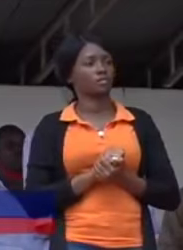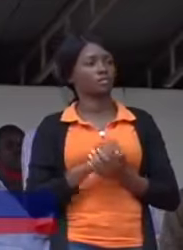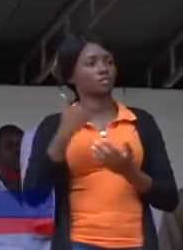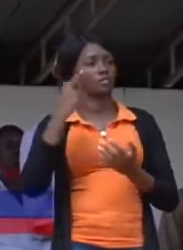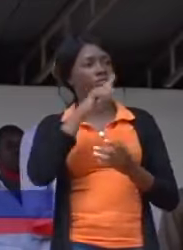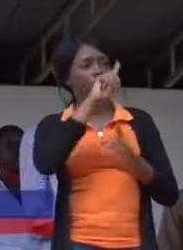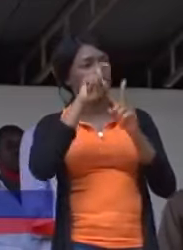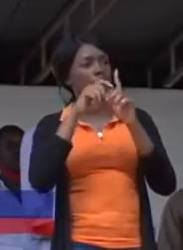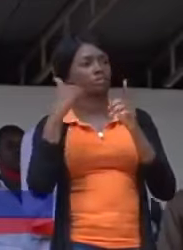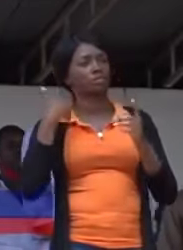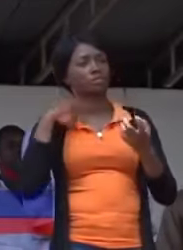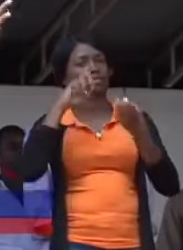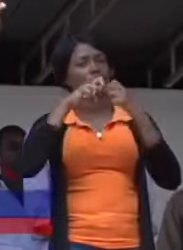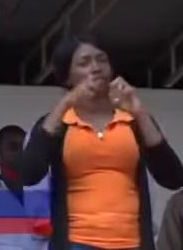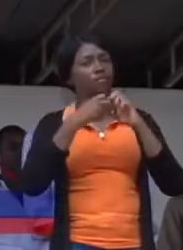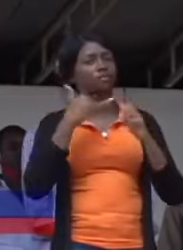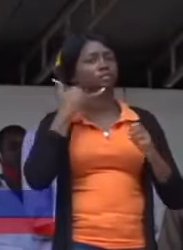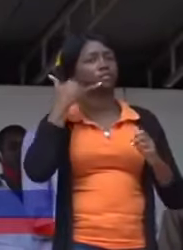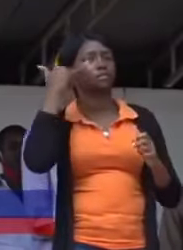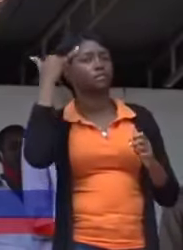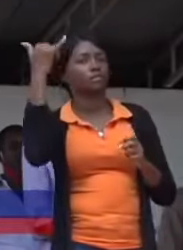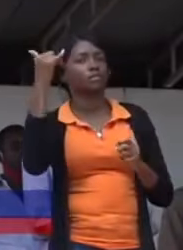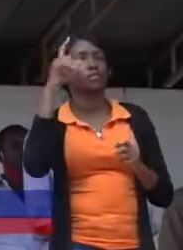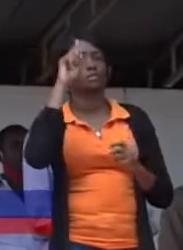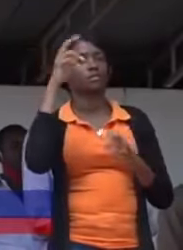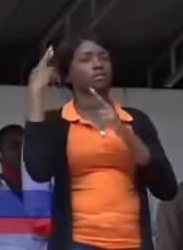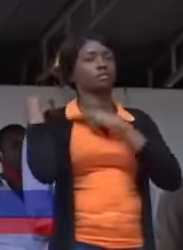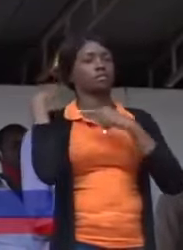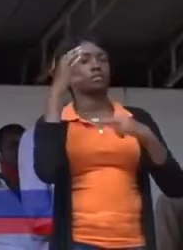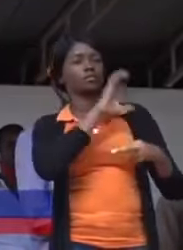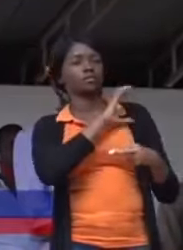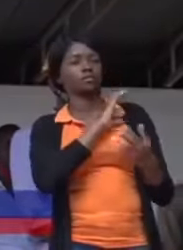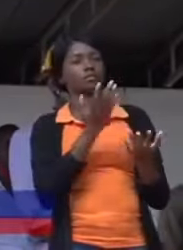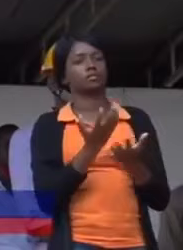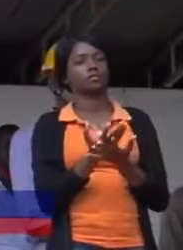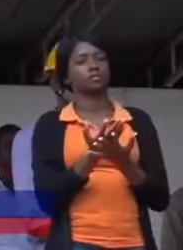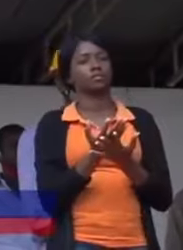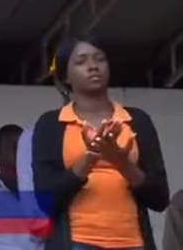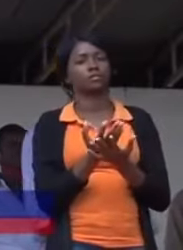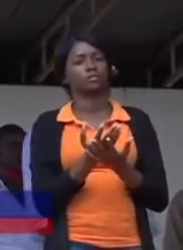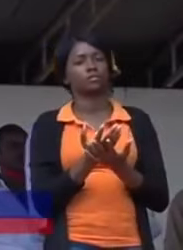L'autre problème, relé yon nan commissaire yo.